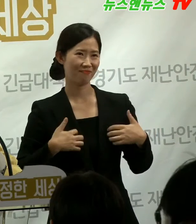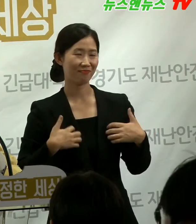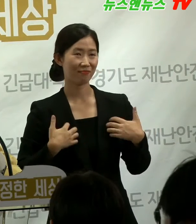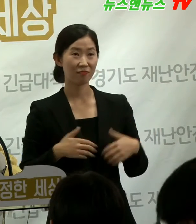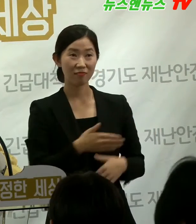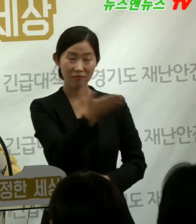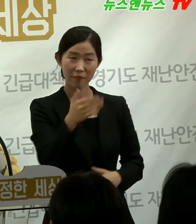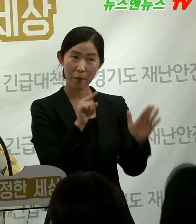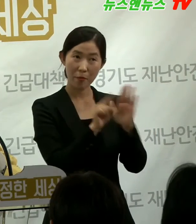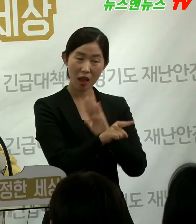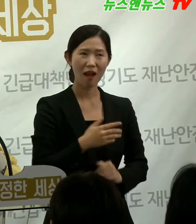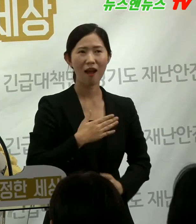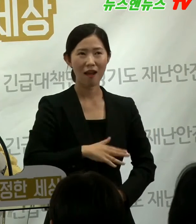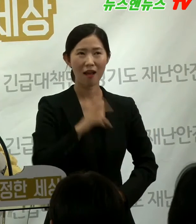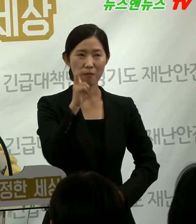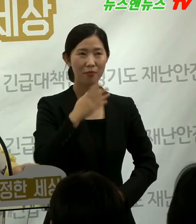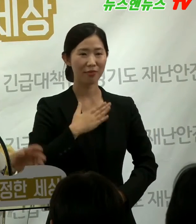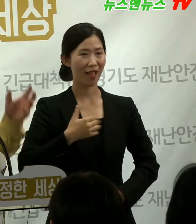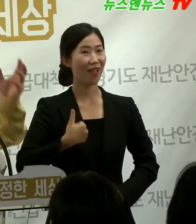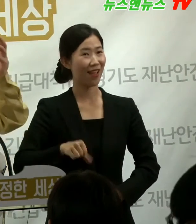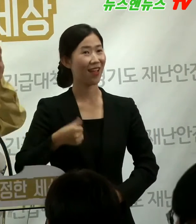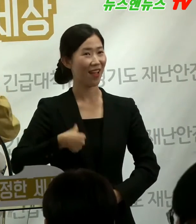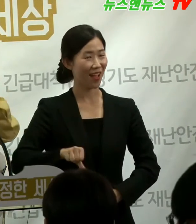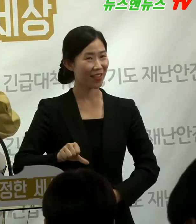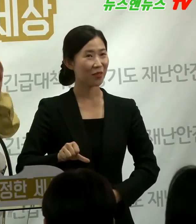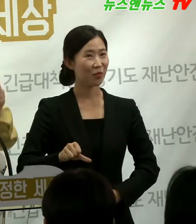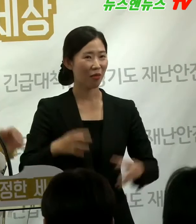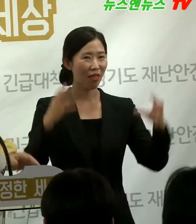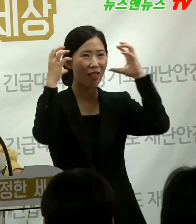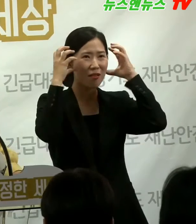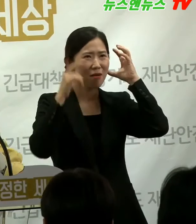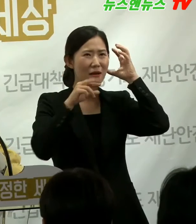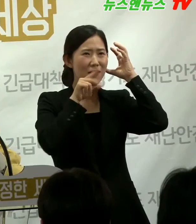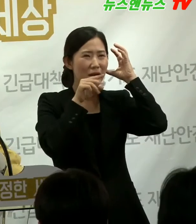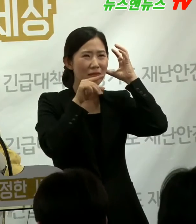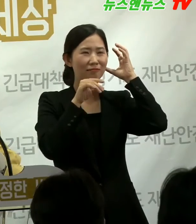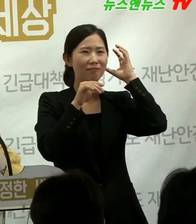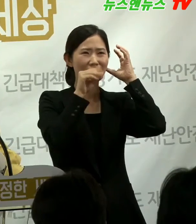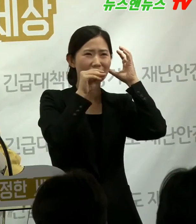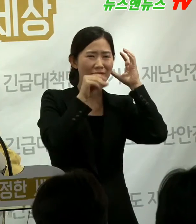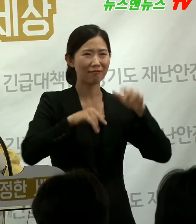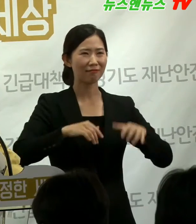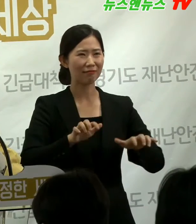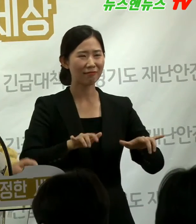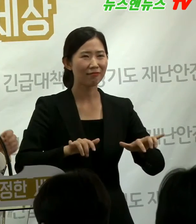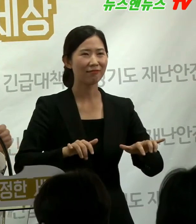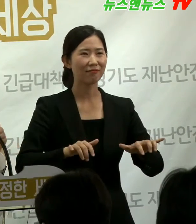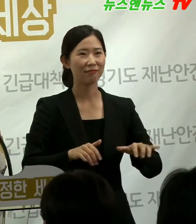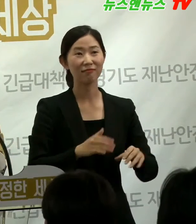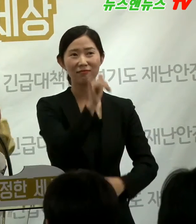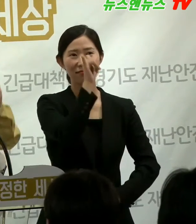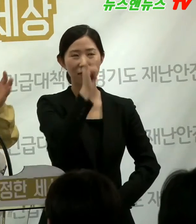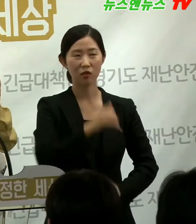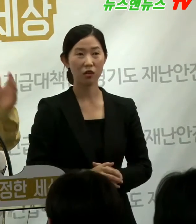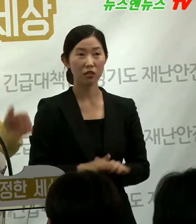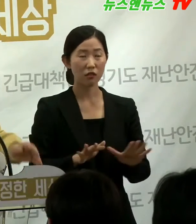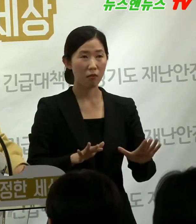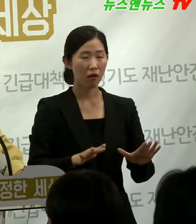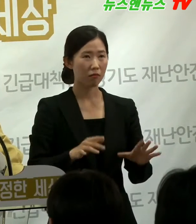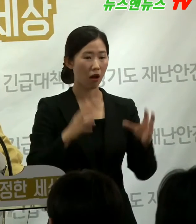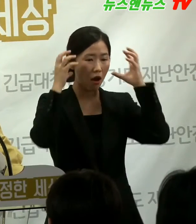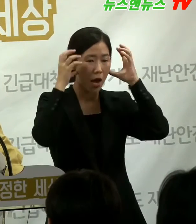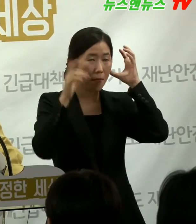아시겠지만 우리 저희 아들들도 이어폰 끼고 막 떠들고 있는 거예요. 그래서 뭐 침이 튀죠,